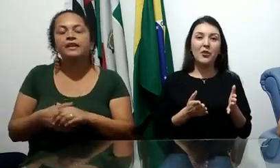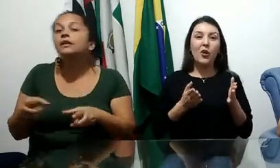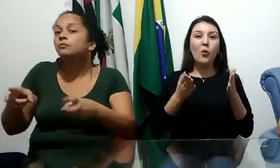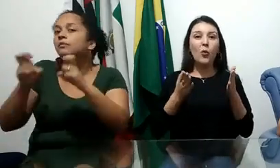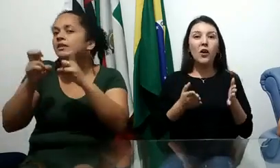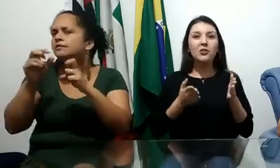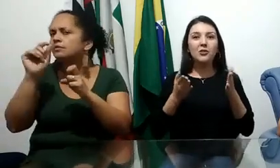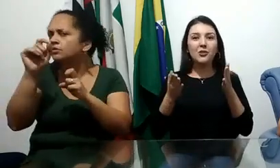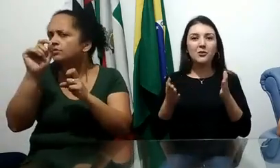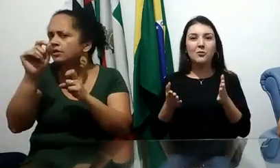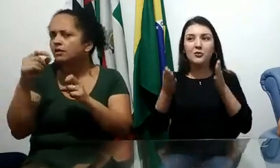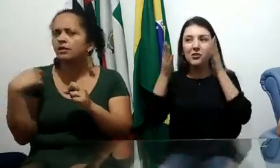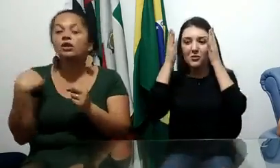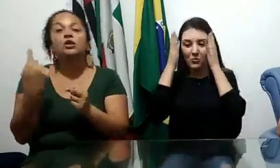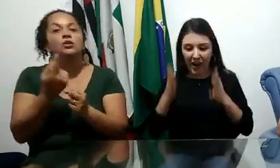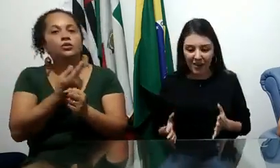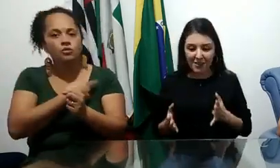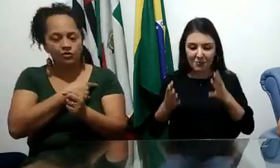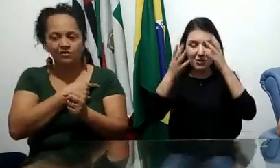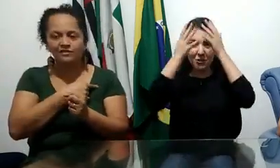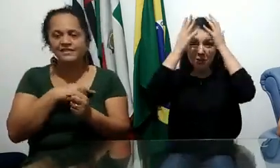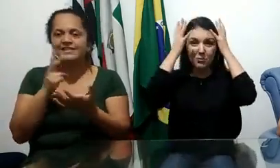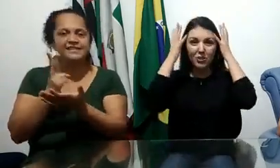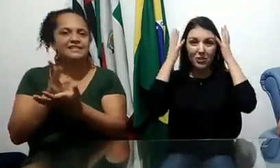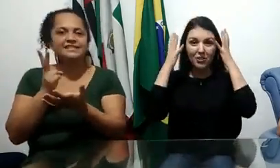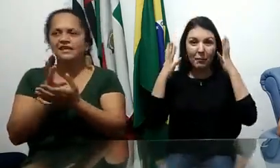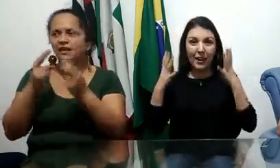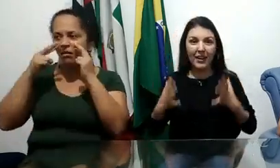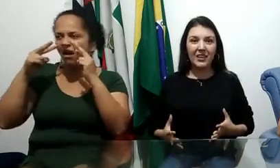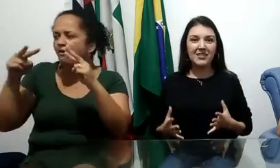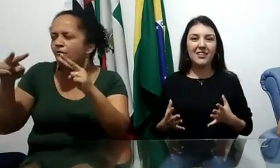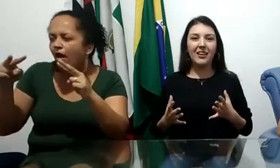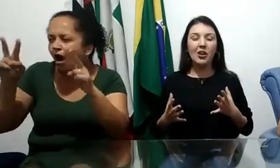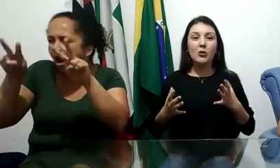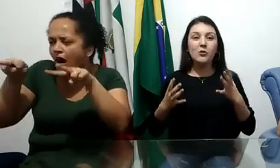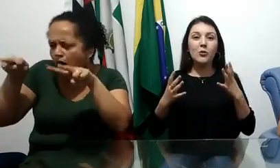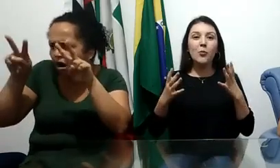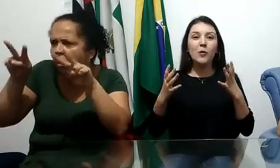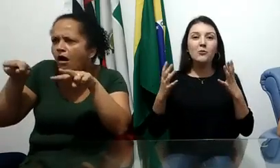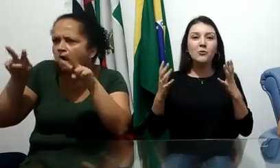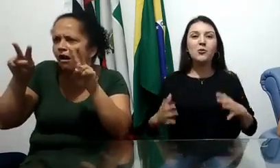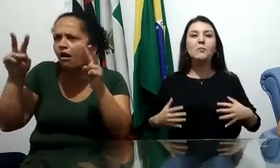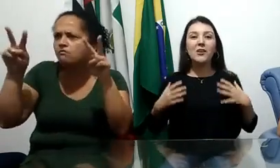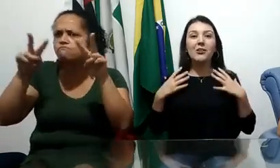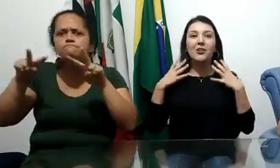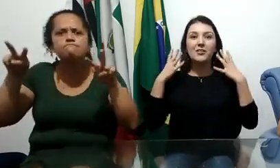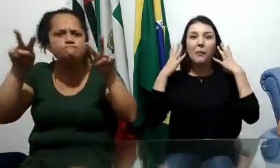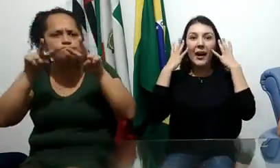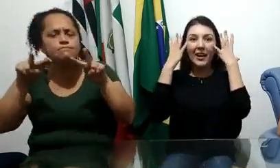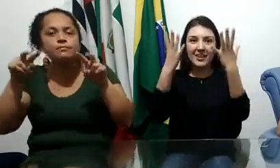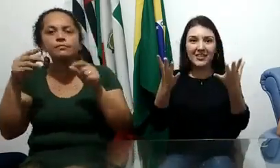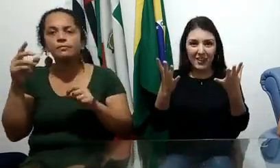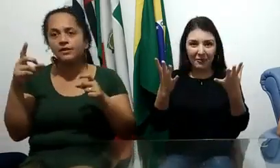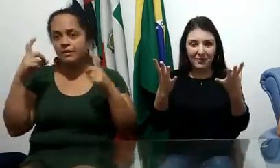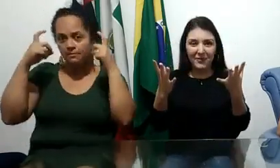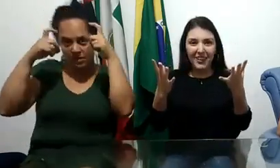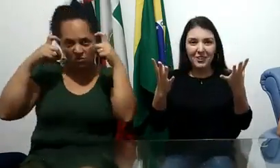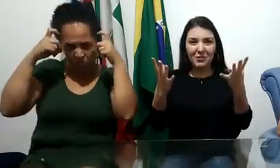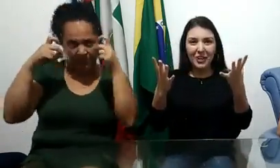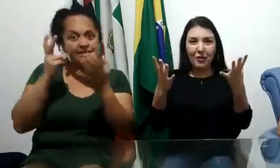quê? O quanto nós somos visuais, o quanto nós somos cheios de aparência, nos preocupamos muito mais com a nossa